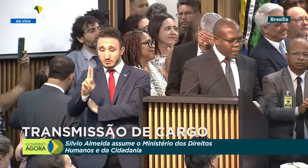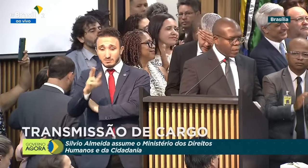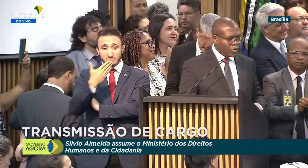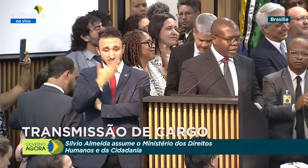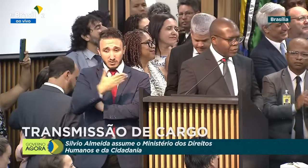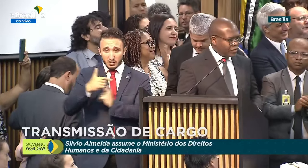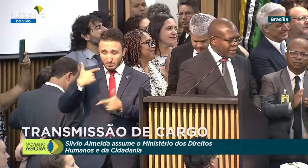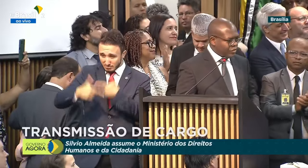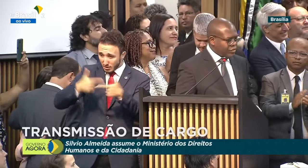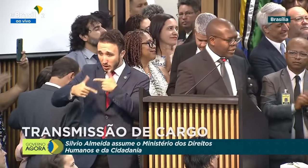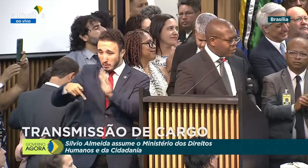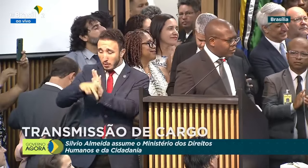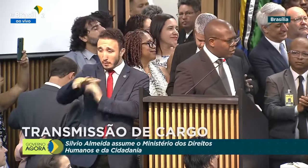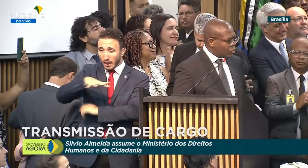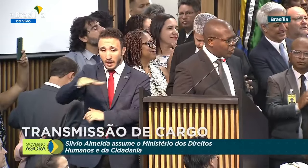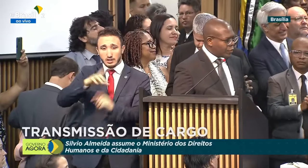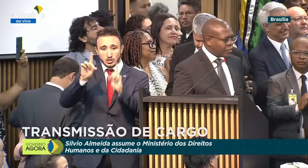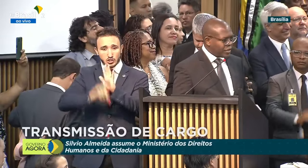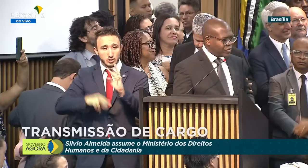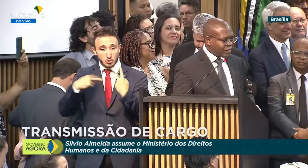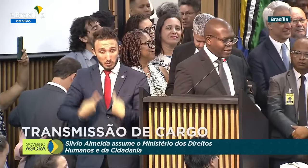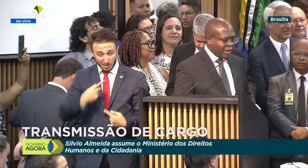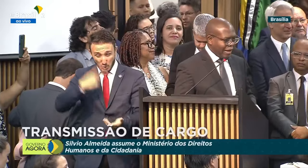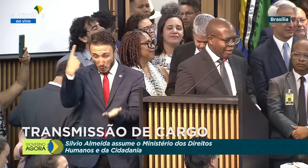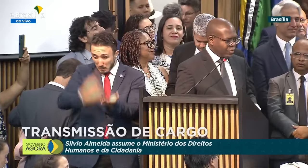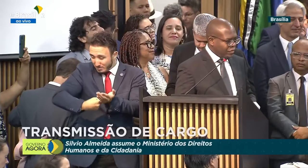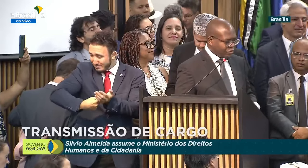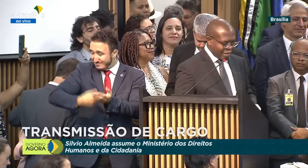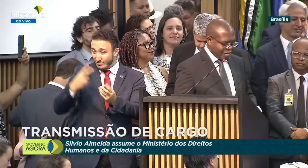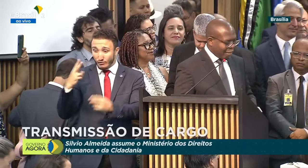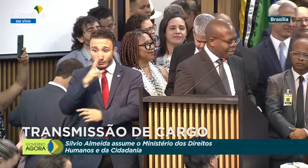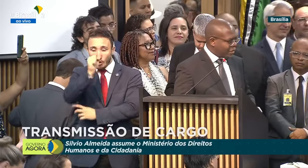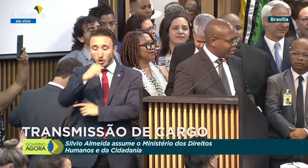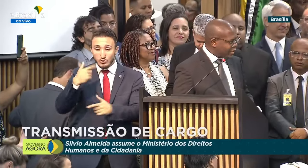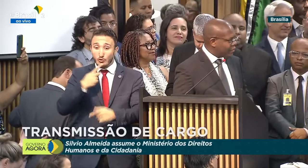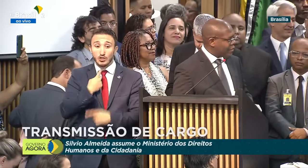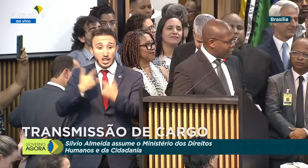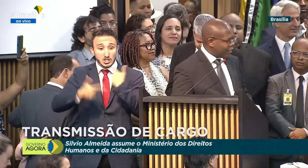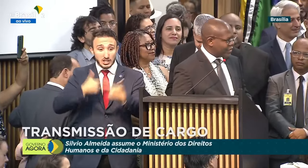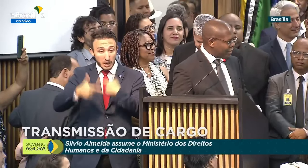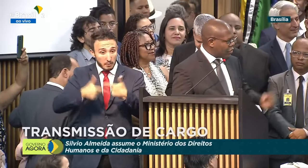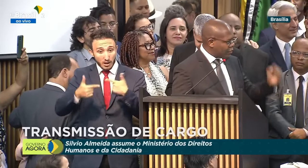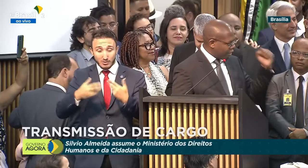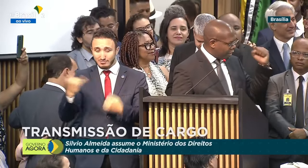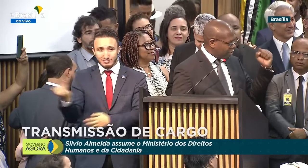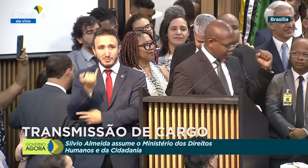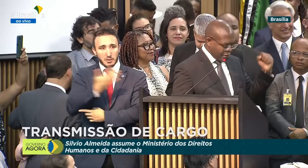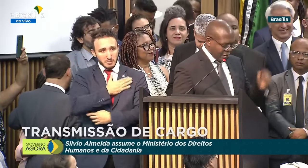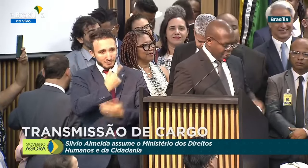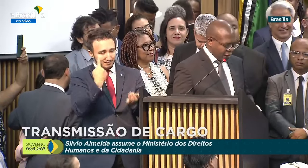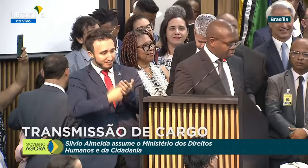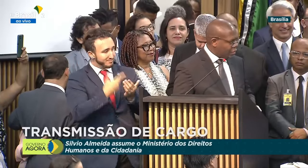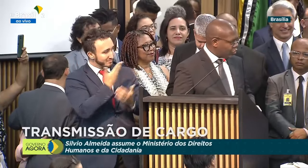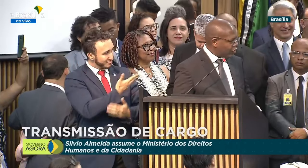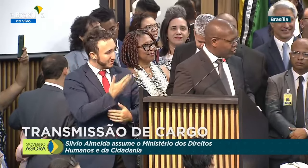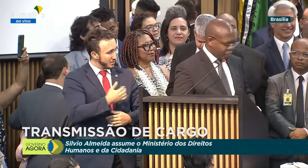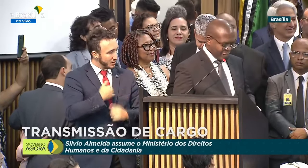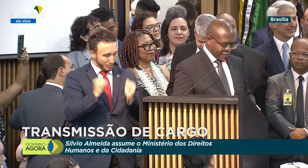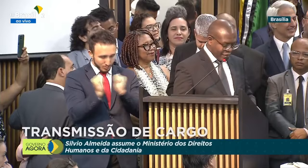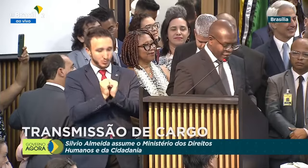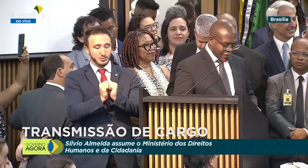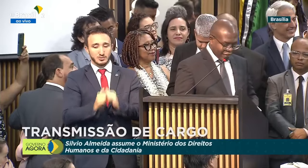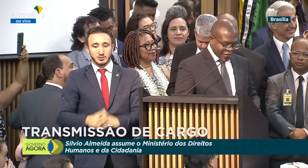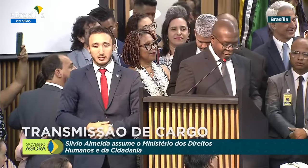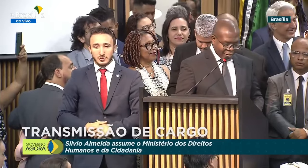atuação no campo dos Direitos Humanos um compromisso inabalável uma vontade de trabalho Rita minha parceira companheira tamo